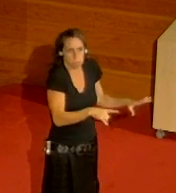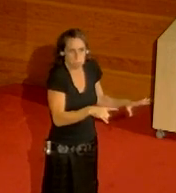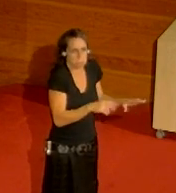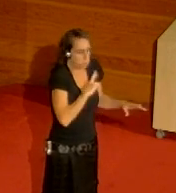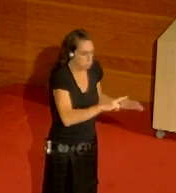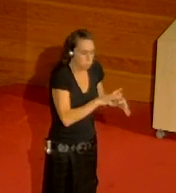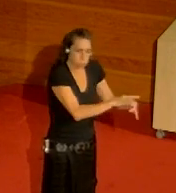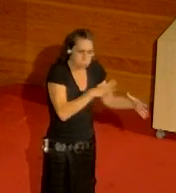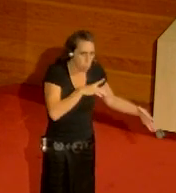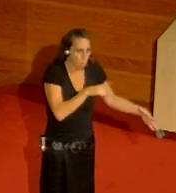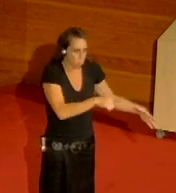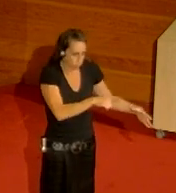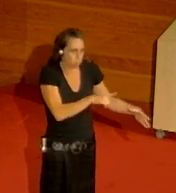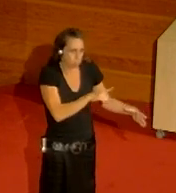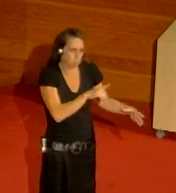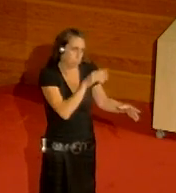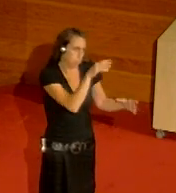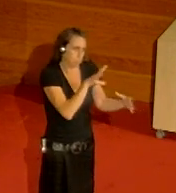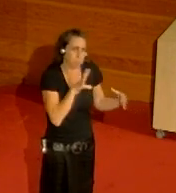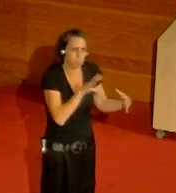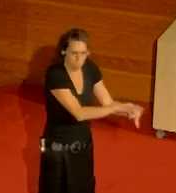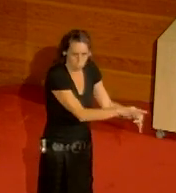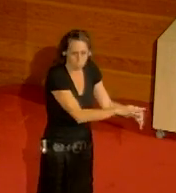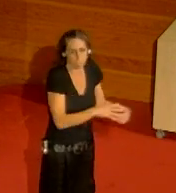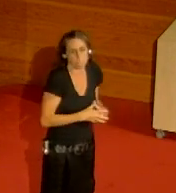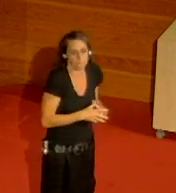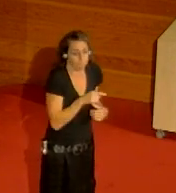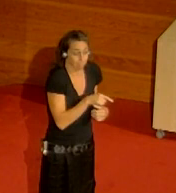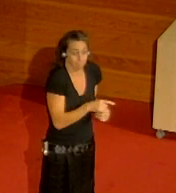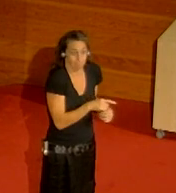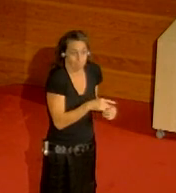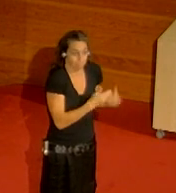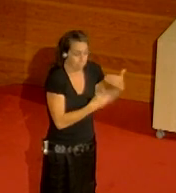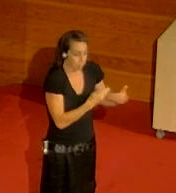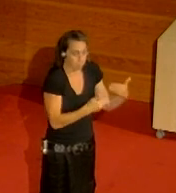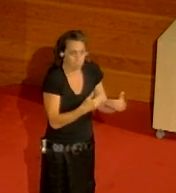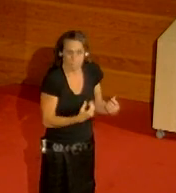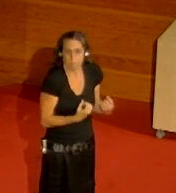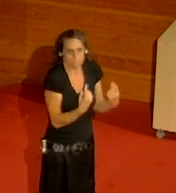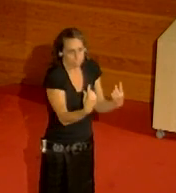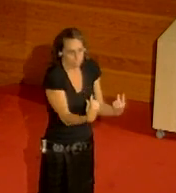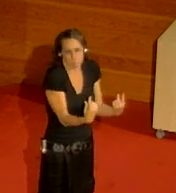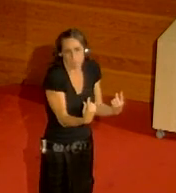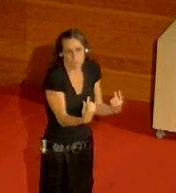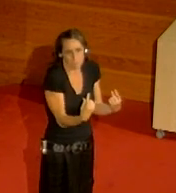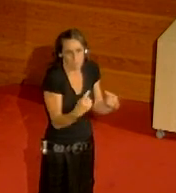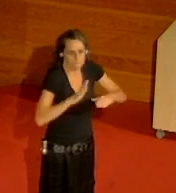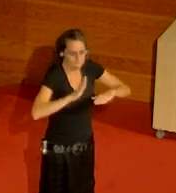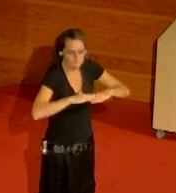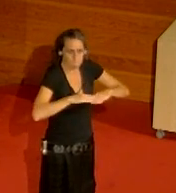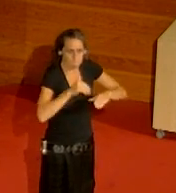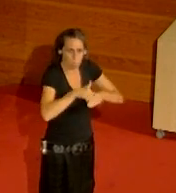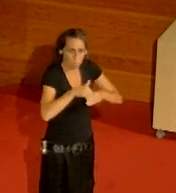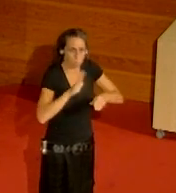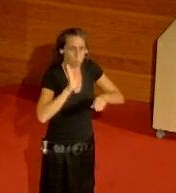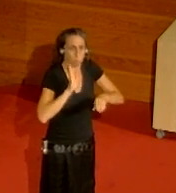fundamentalmente vive entre la VIP y en alrededores por primera vez no consiguió el umbral mínimo de votos necesario para